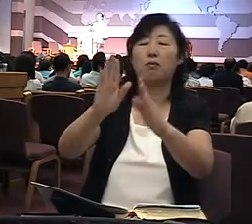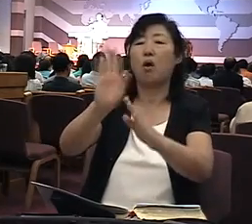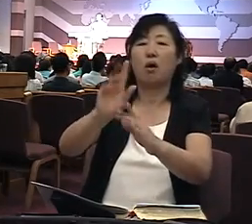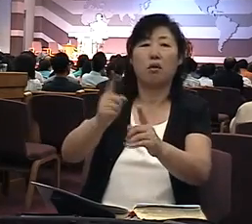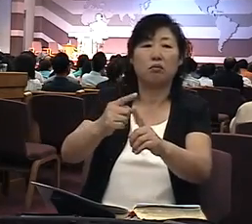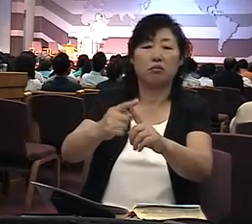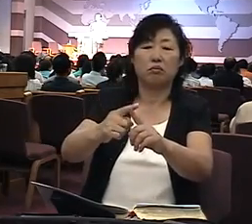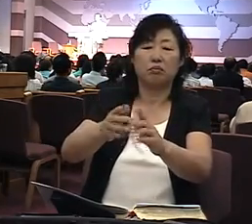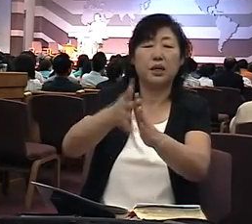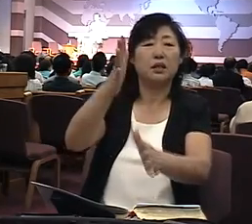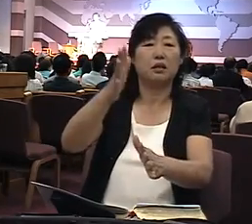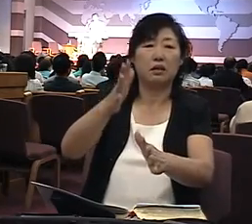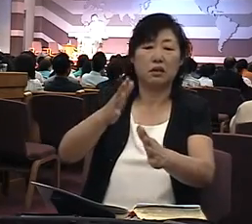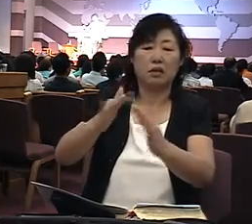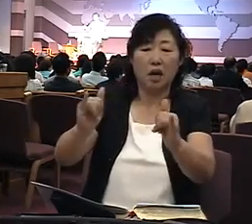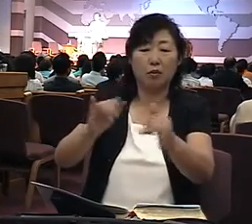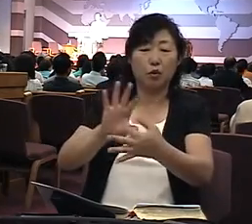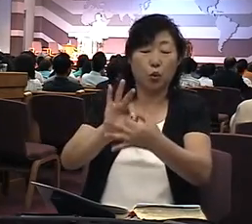통하여서 음부의 권세를 이길 수 있는